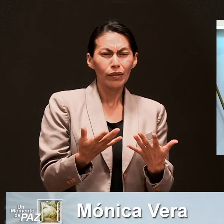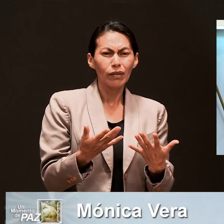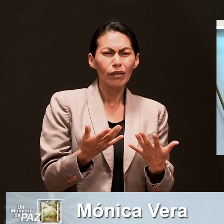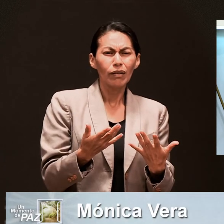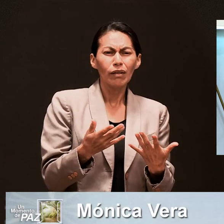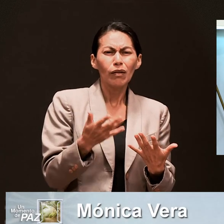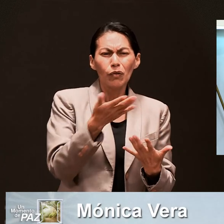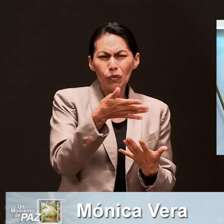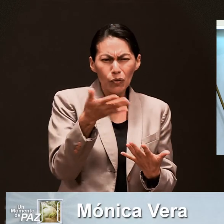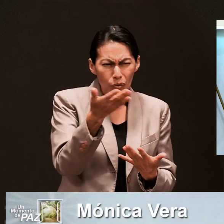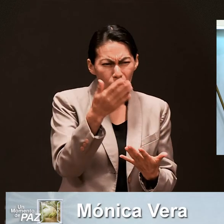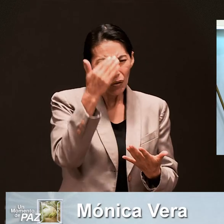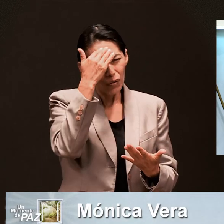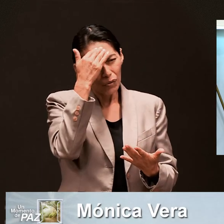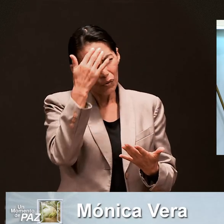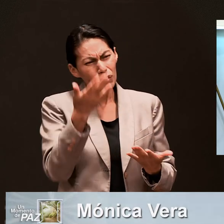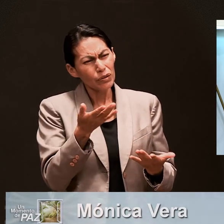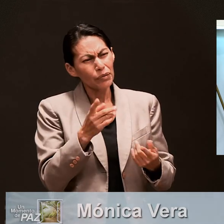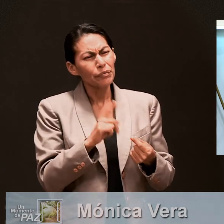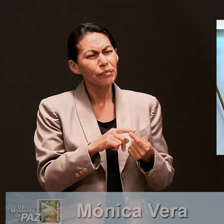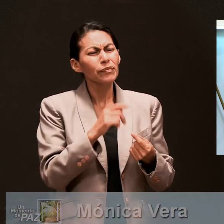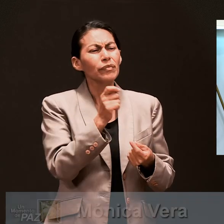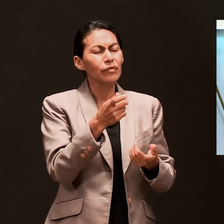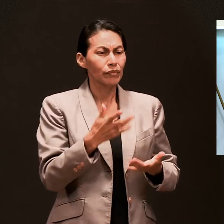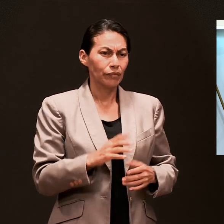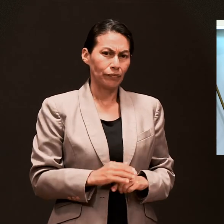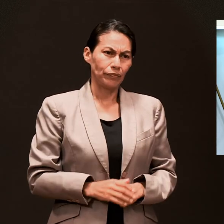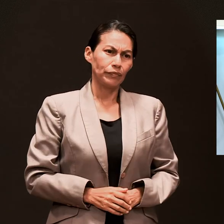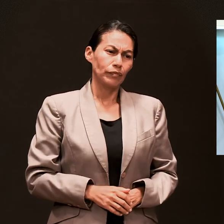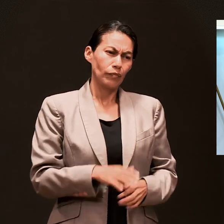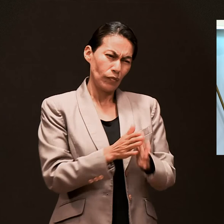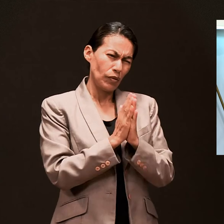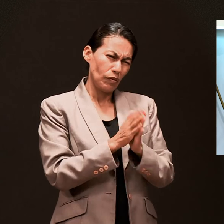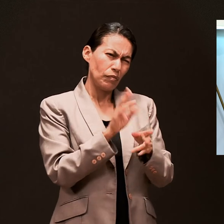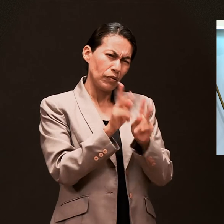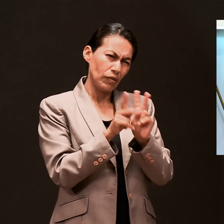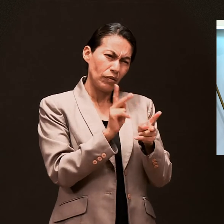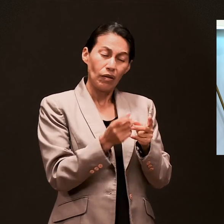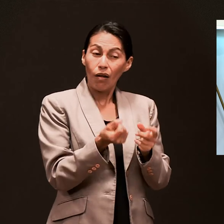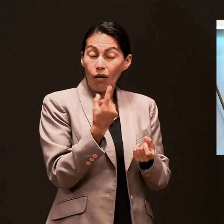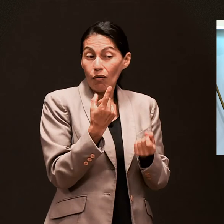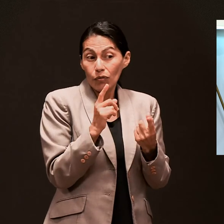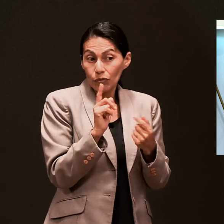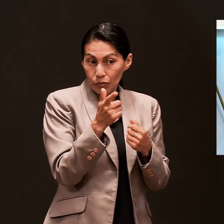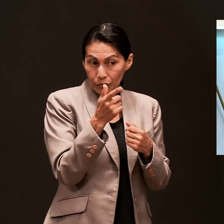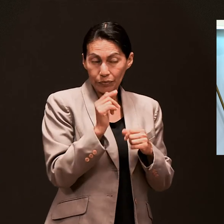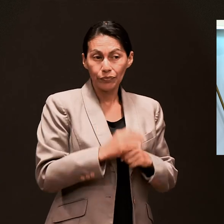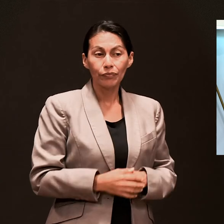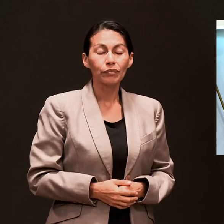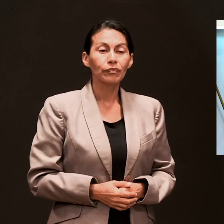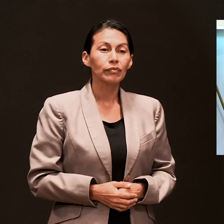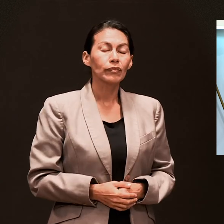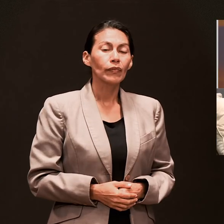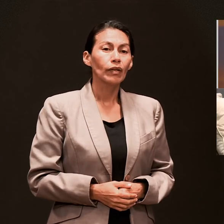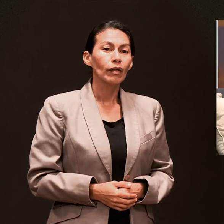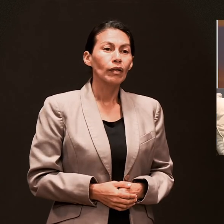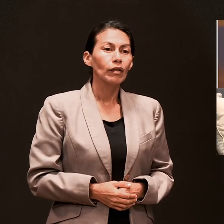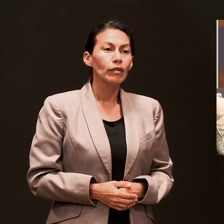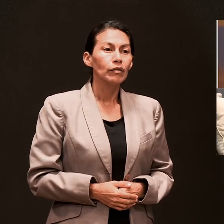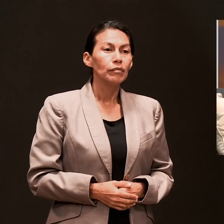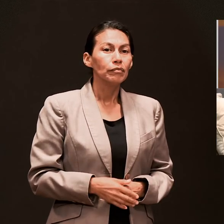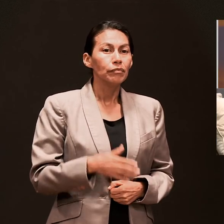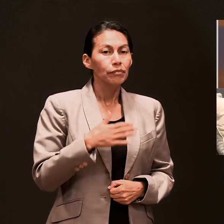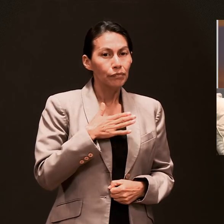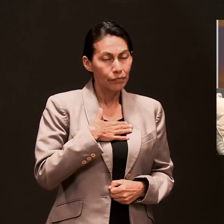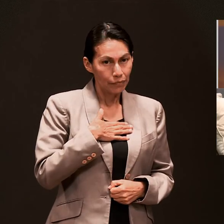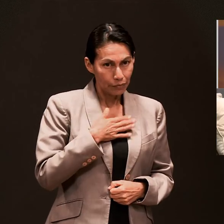auditorio nuestro querido público pueda familiarizarse con nosotros cuéntanos algo de su vida algo de usted